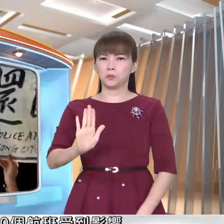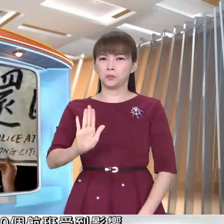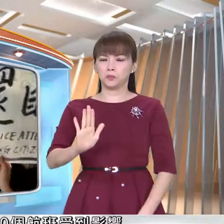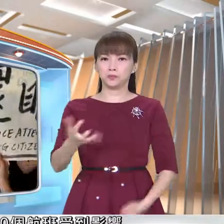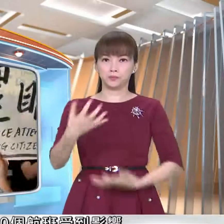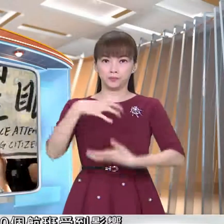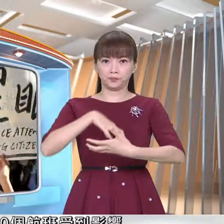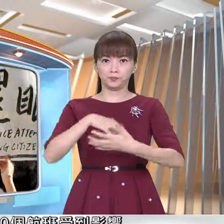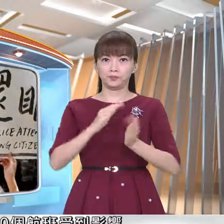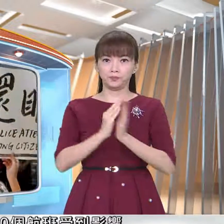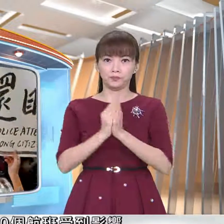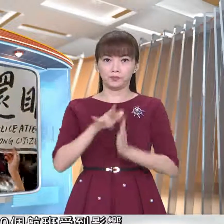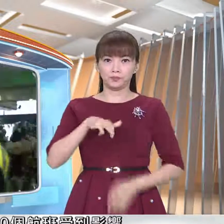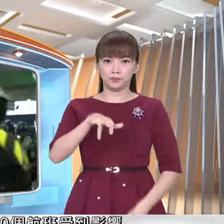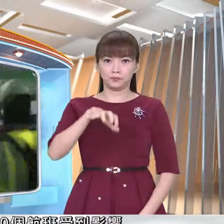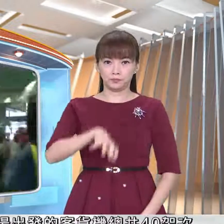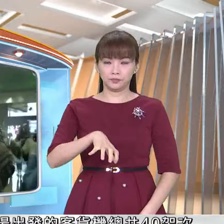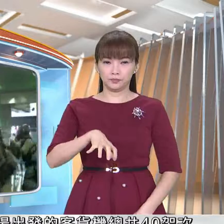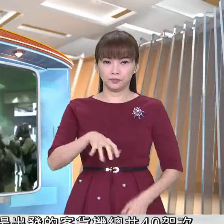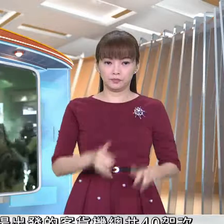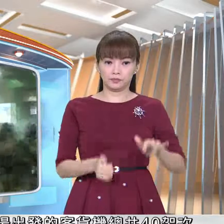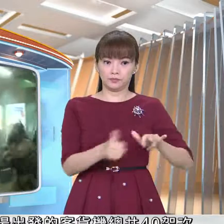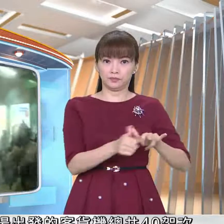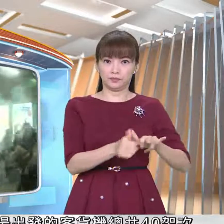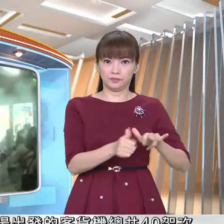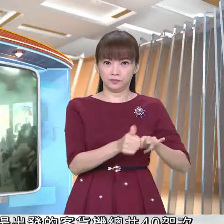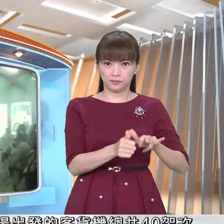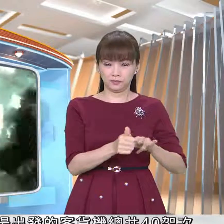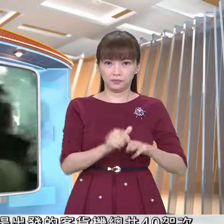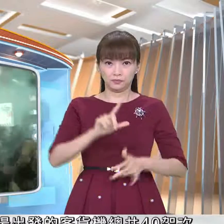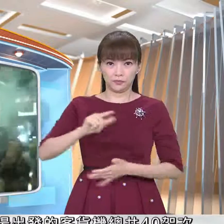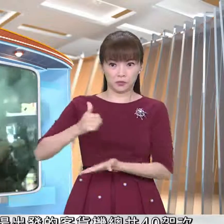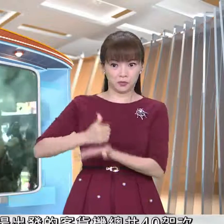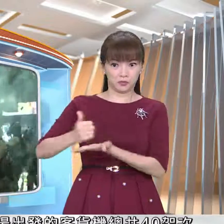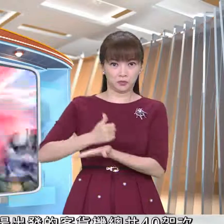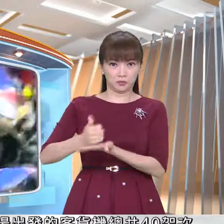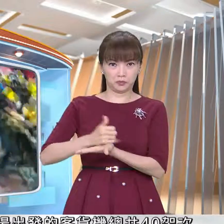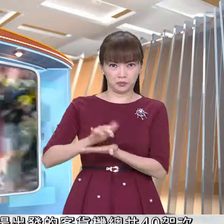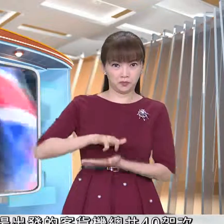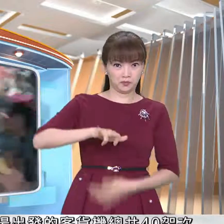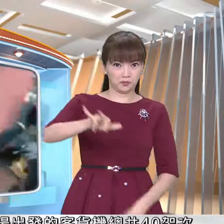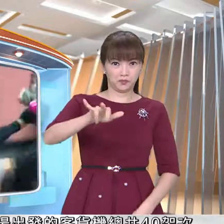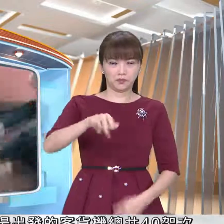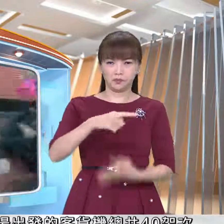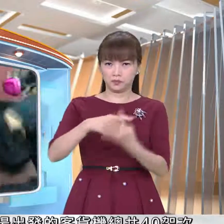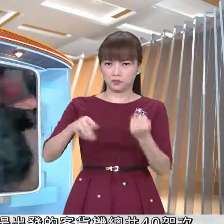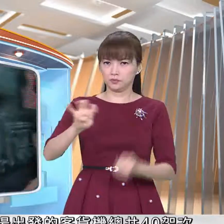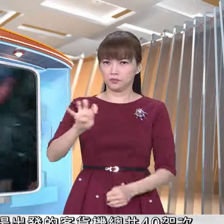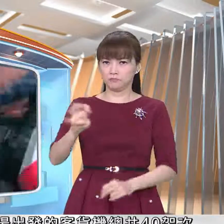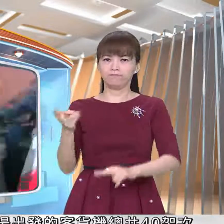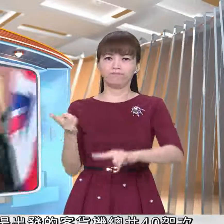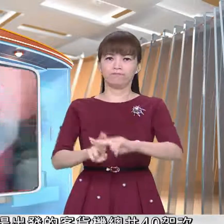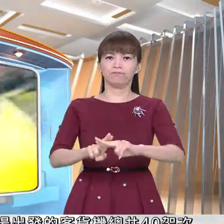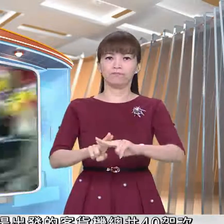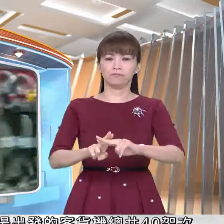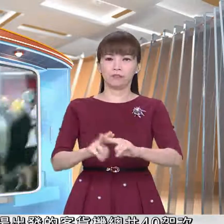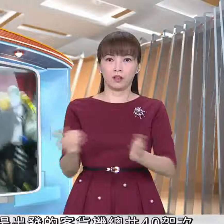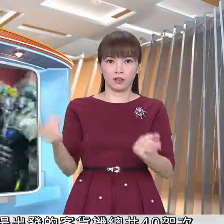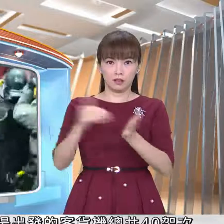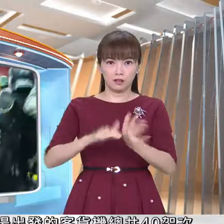都受到了影响，包括从桃园机场出发的客货机总共有40个架次，